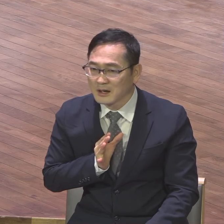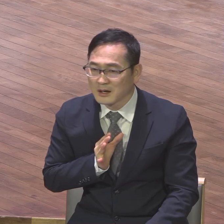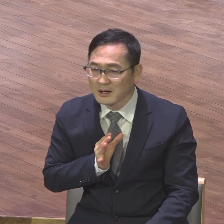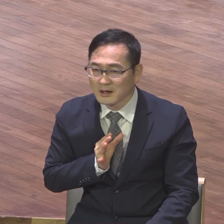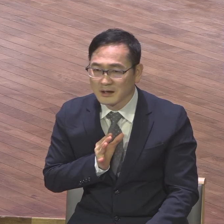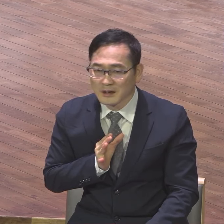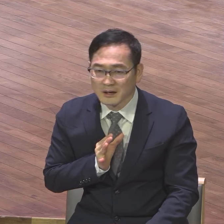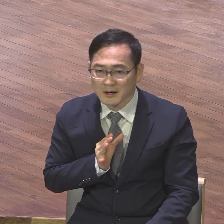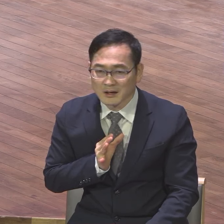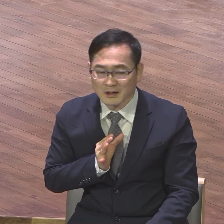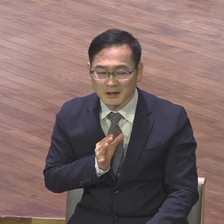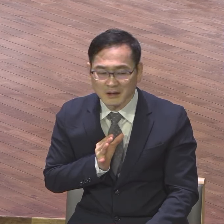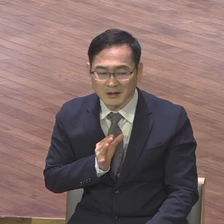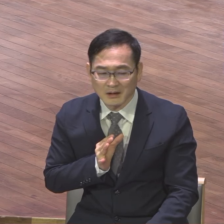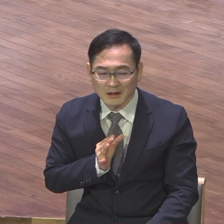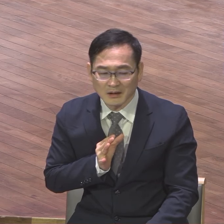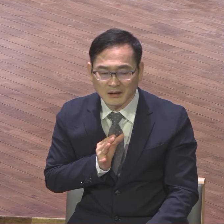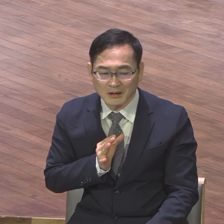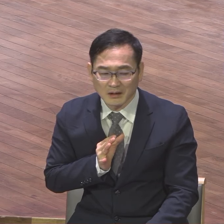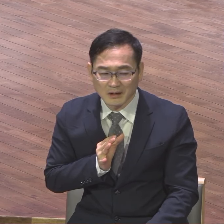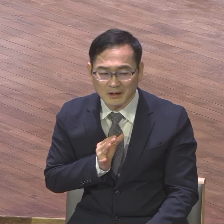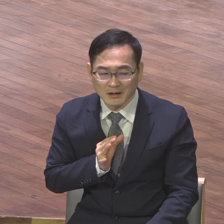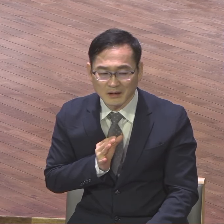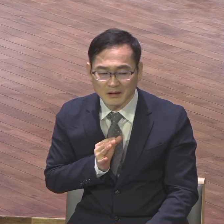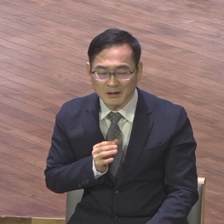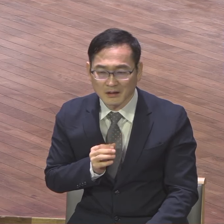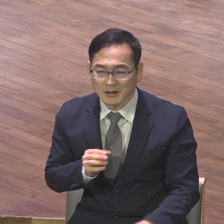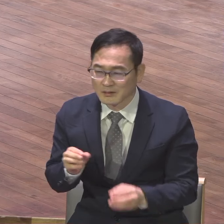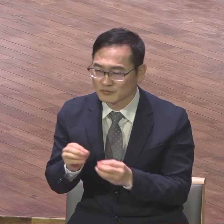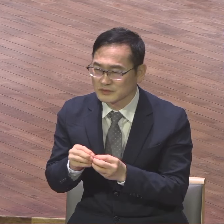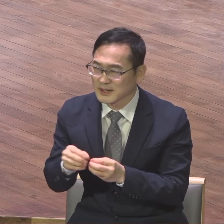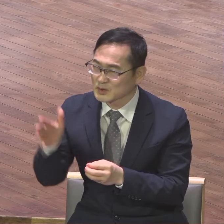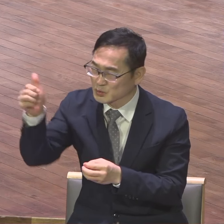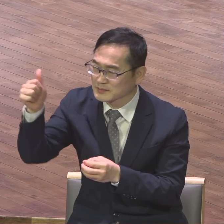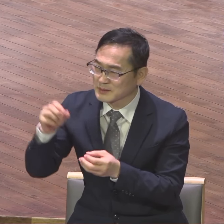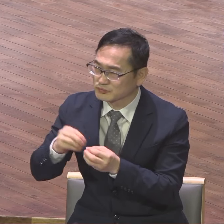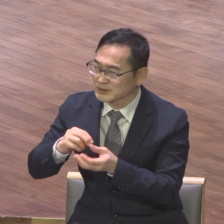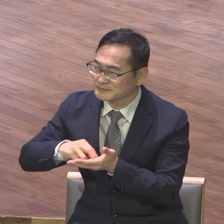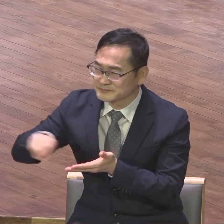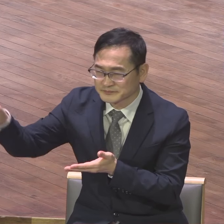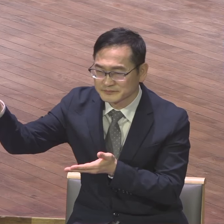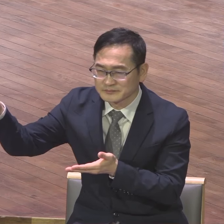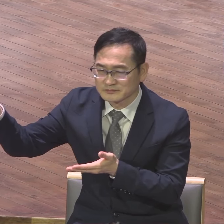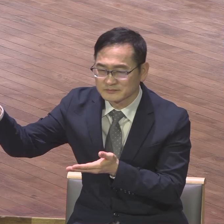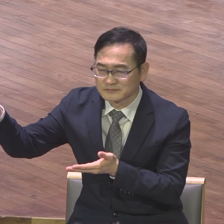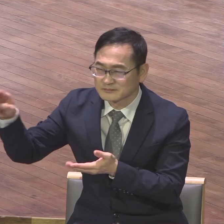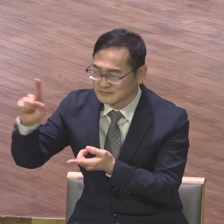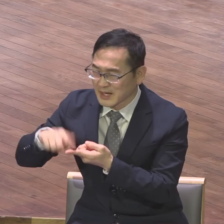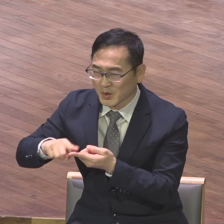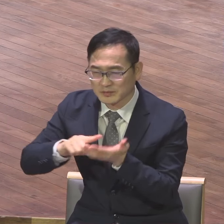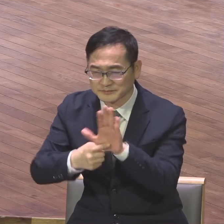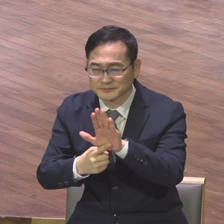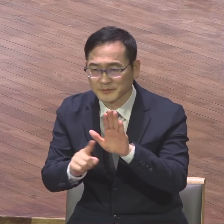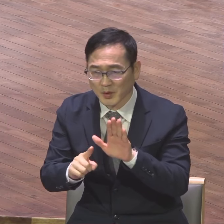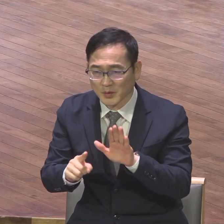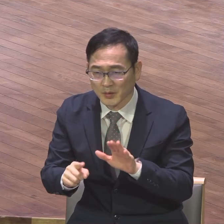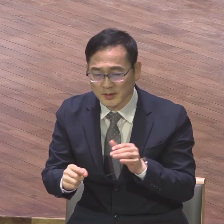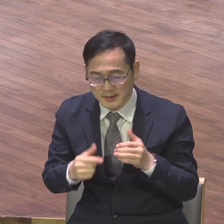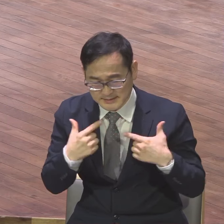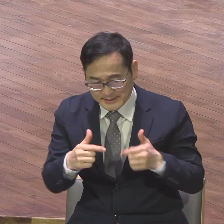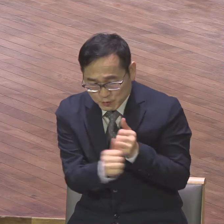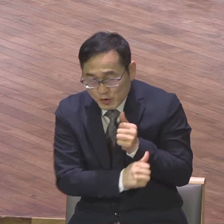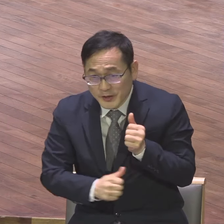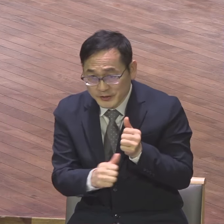제가 총재님에게 보낸 문자 그대로 말씀드리면 지금 우리 상임위원들이 다섯 명이 있는데